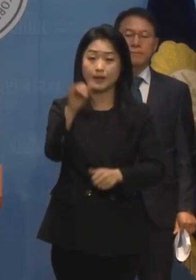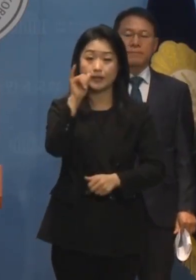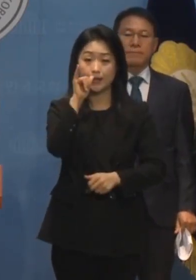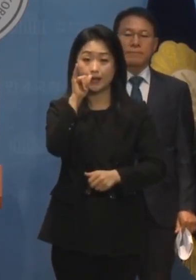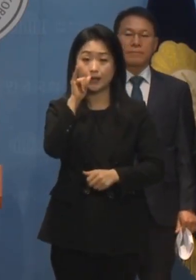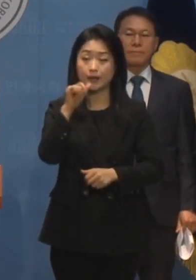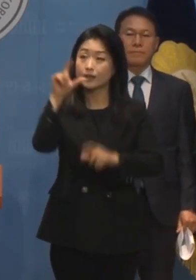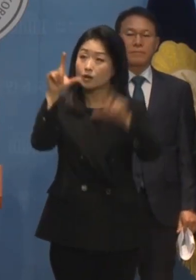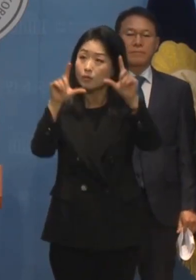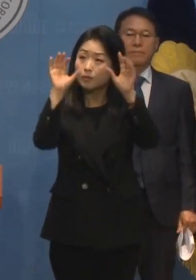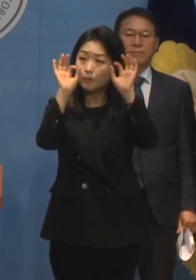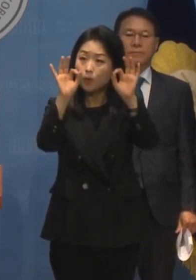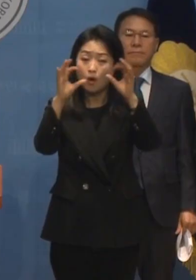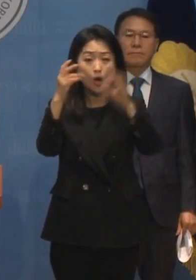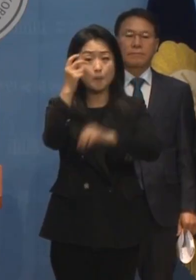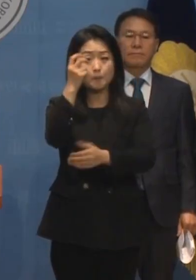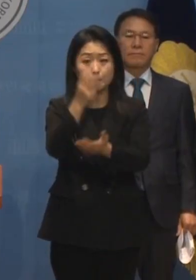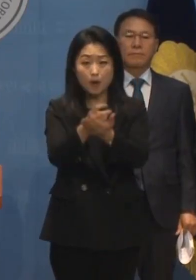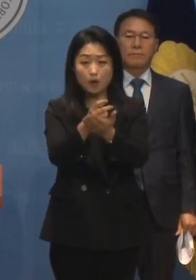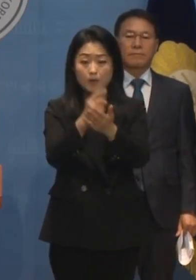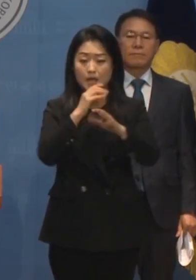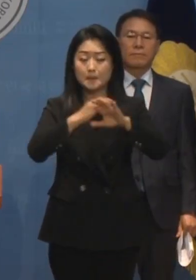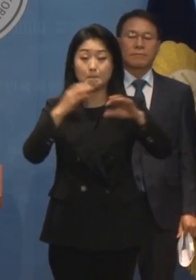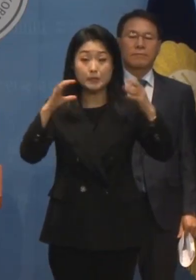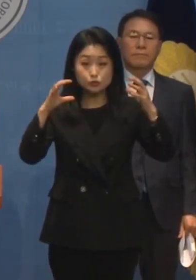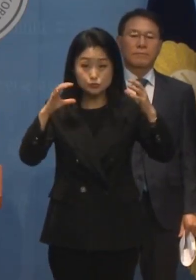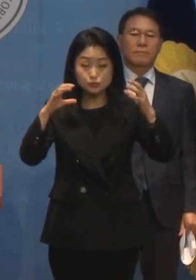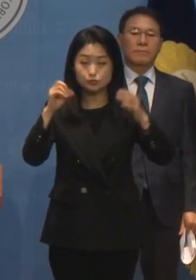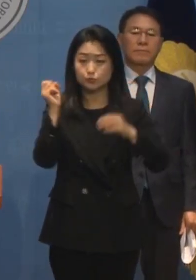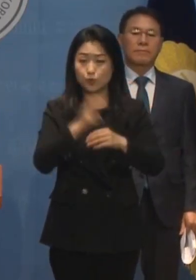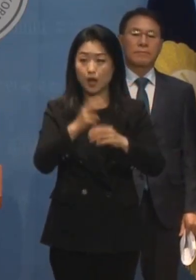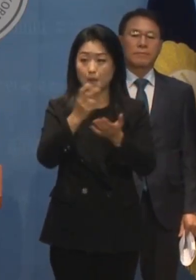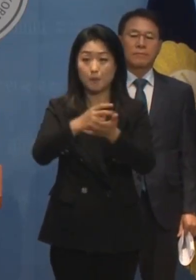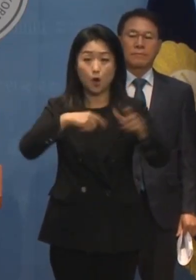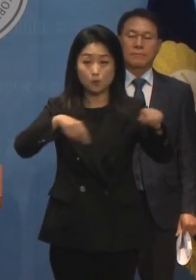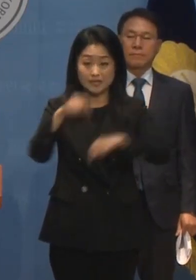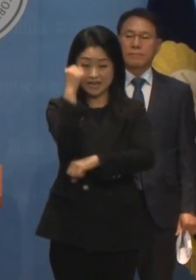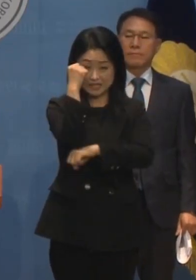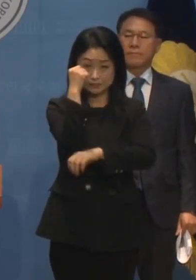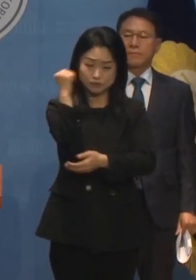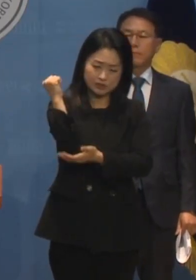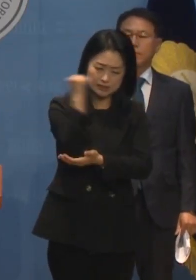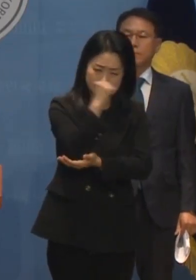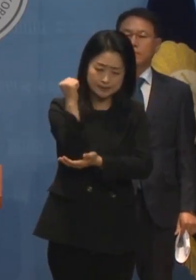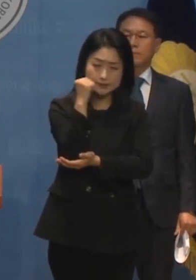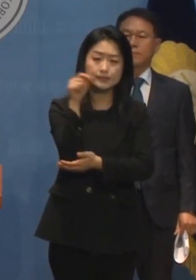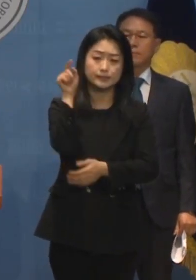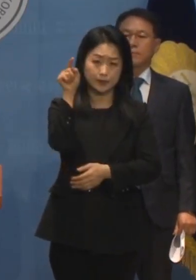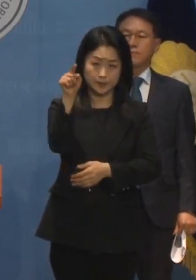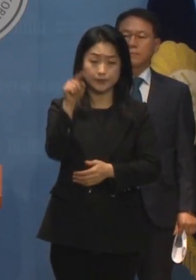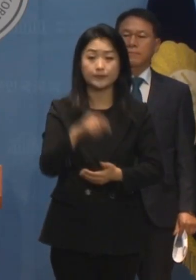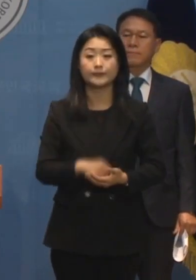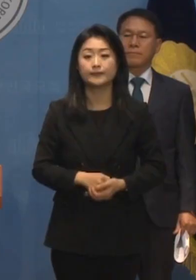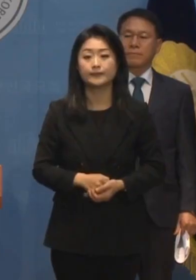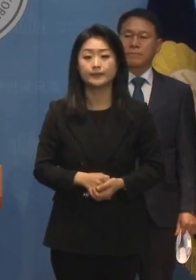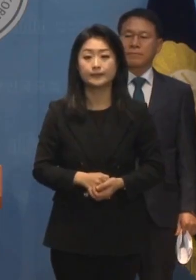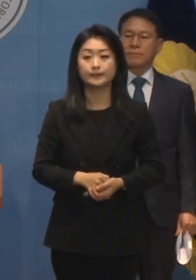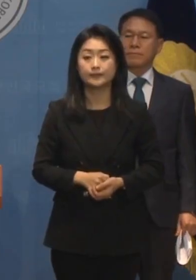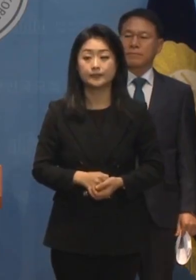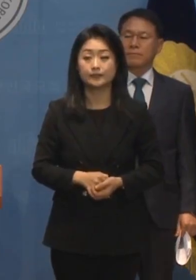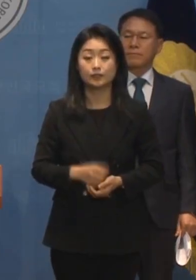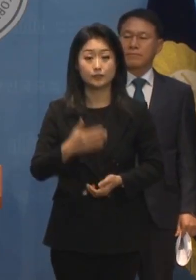이러한 행태는 헌법이 보장하는 민주주의와 법치주의의 근본을 훼손하는 것입니다.